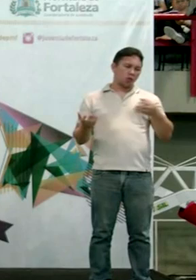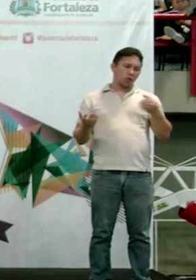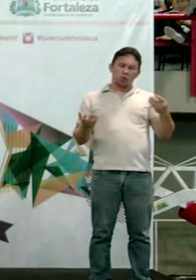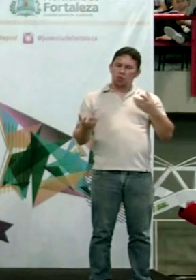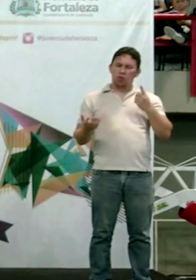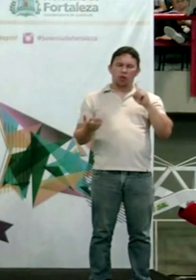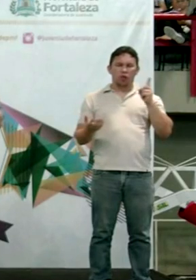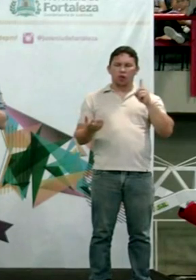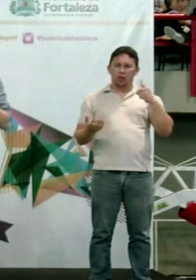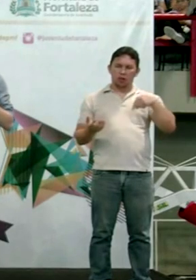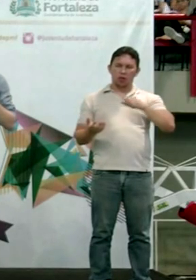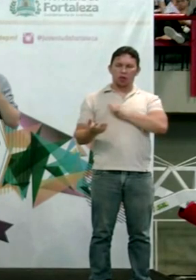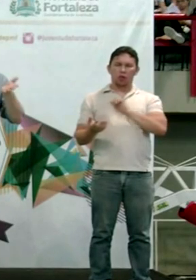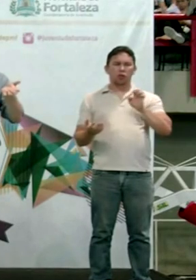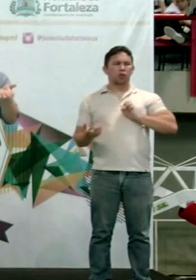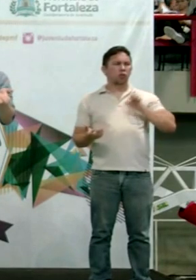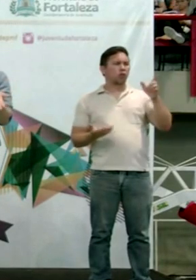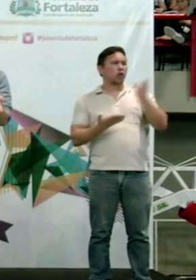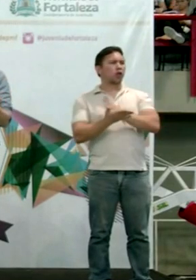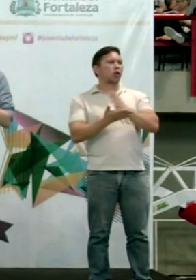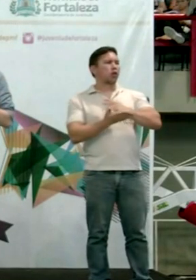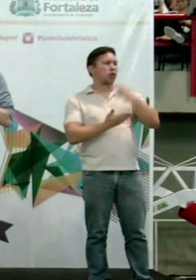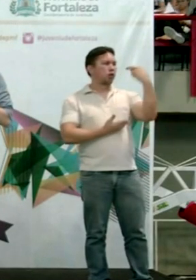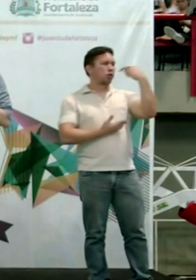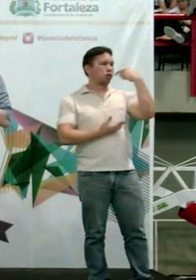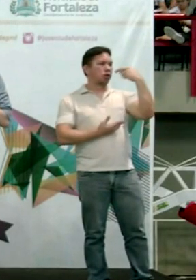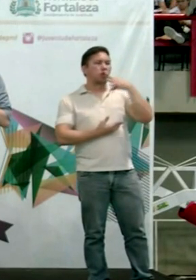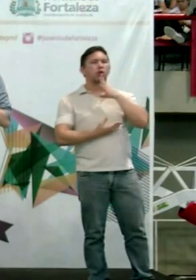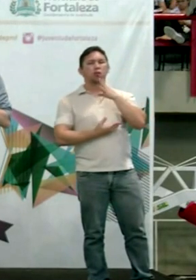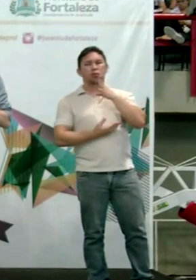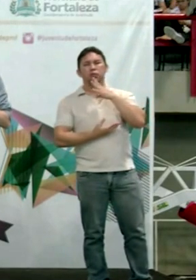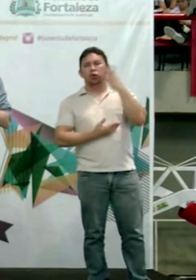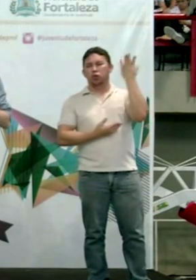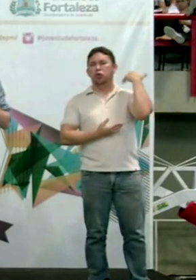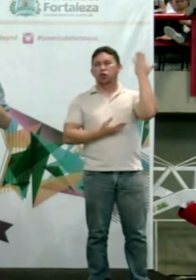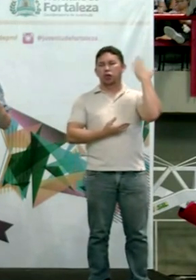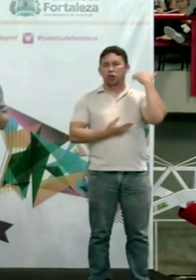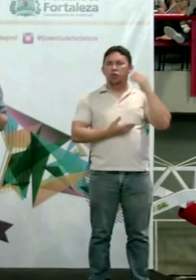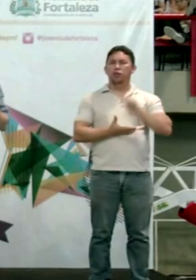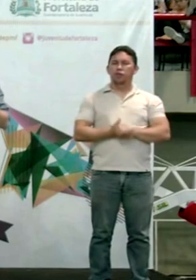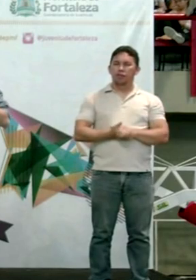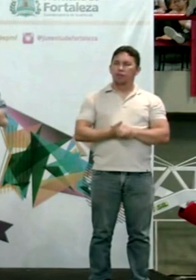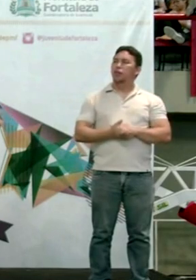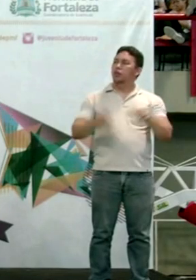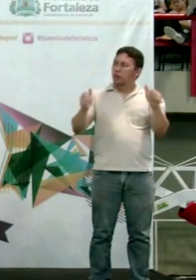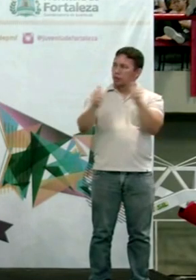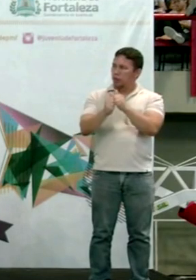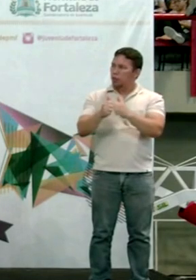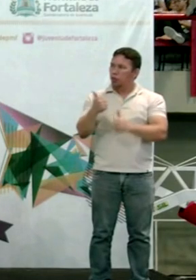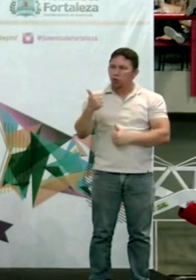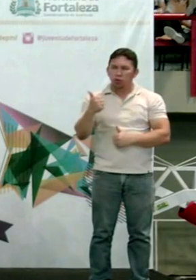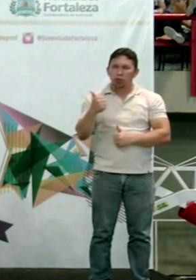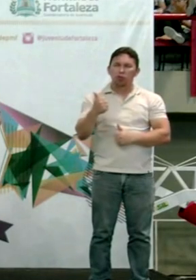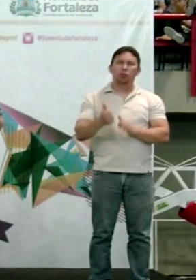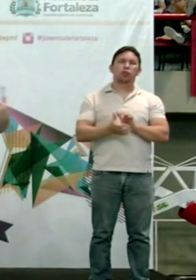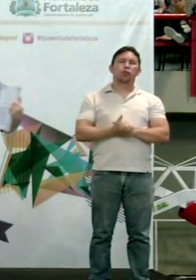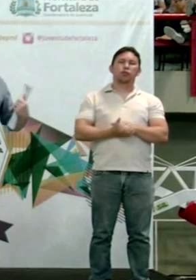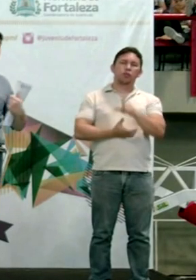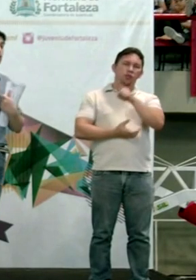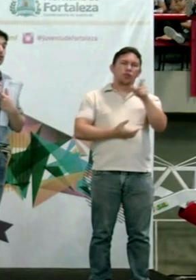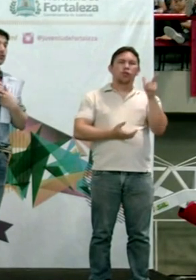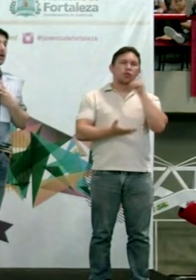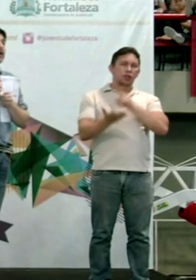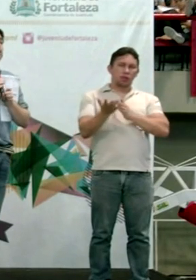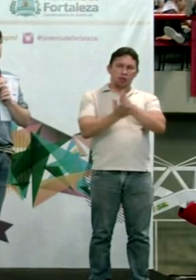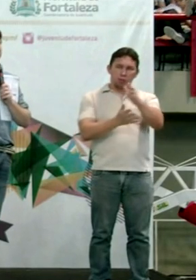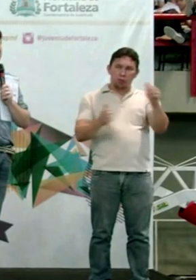novato na academia nem. Alguns aqui acho que já me viram por aqui, né? Estamos juntos? Até você